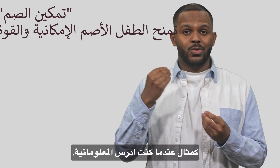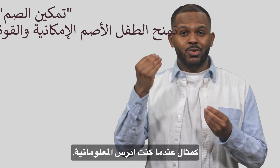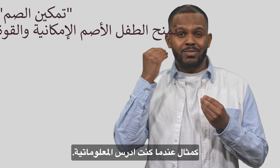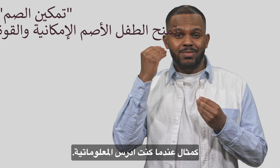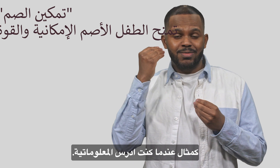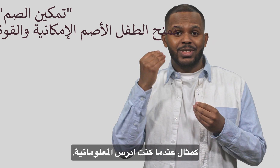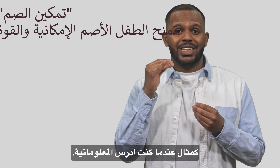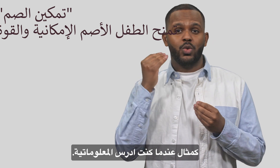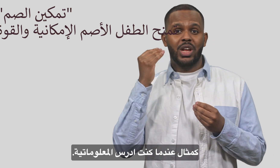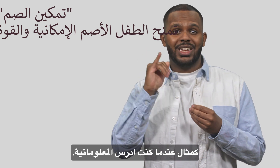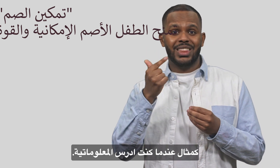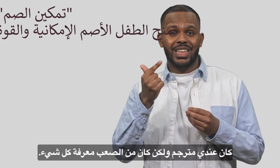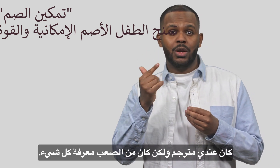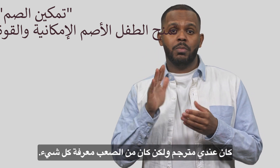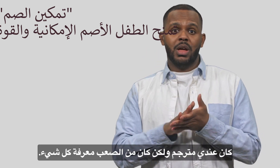كمثال، عندما كنت أدرس المعلوماتية